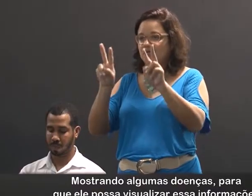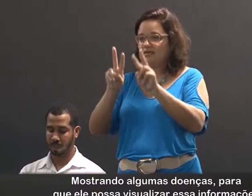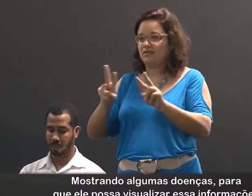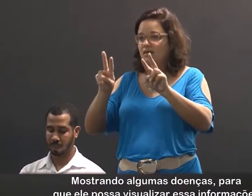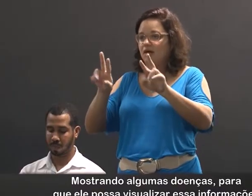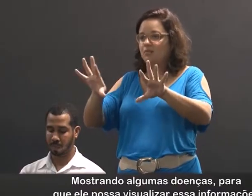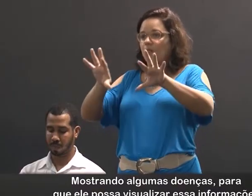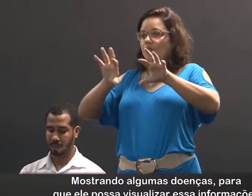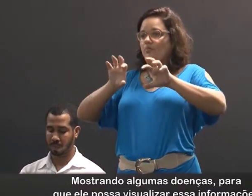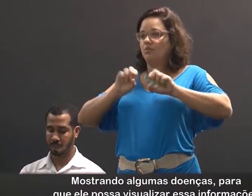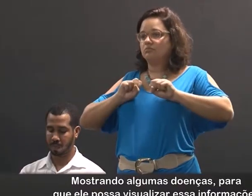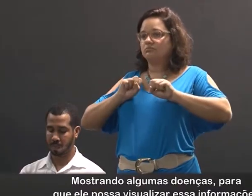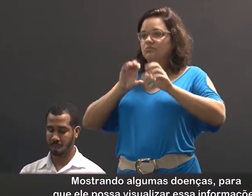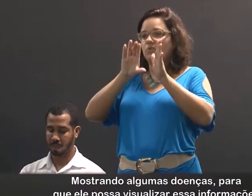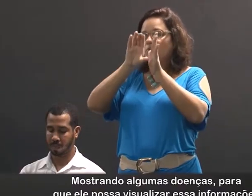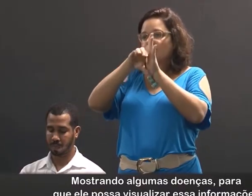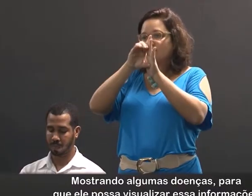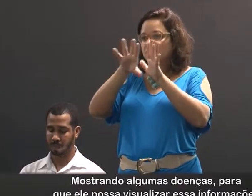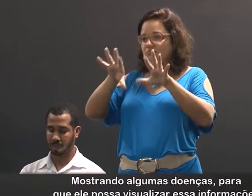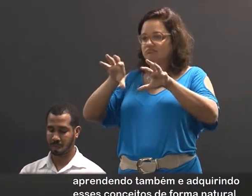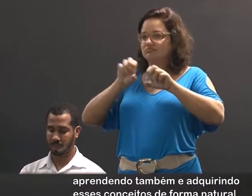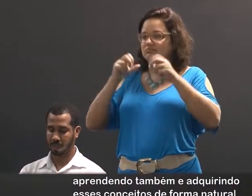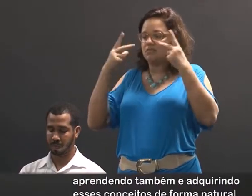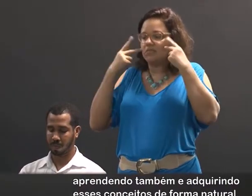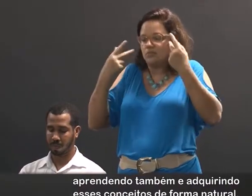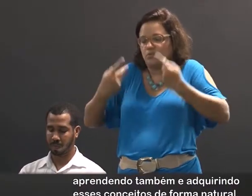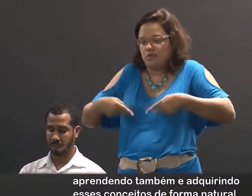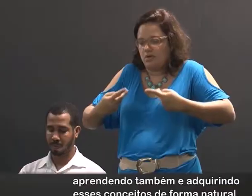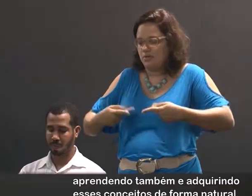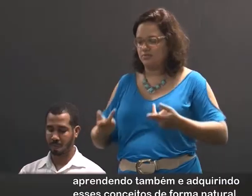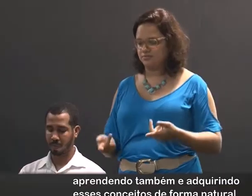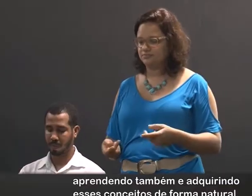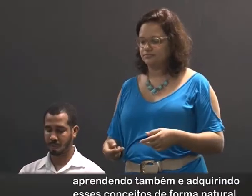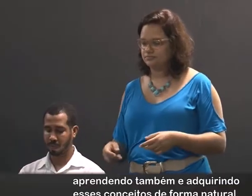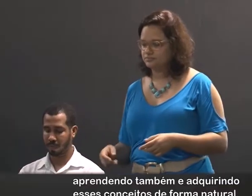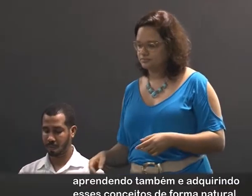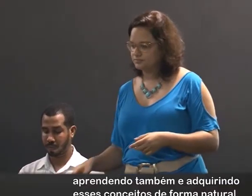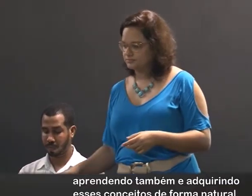exemplo, visualizar essas informações, aprendendo também, adquirindo esses conceitos de forma natural.